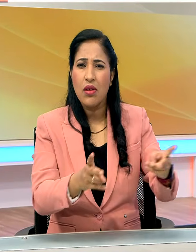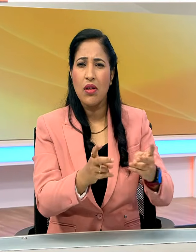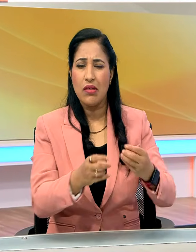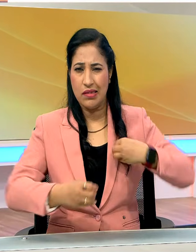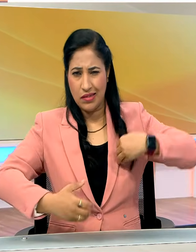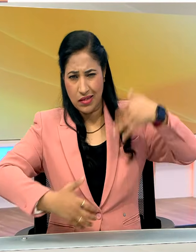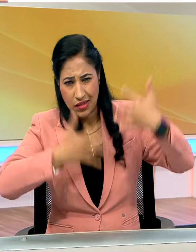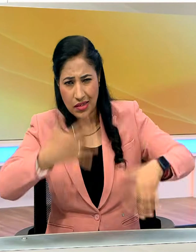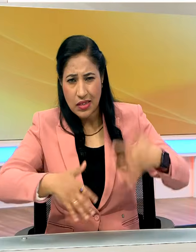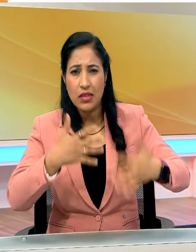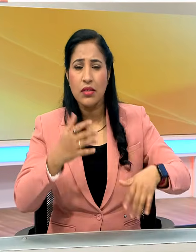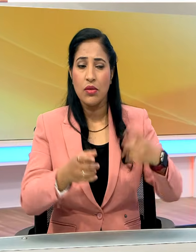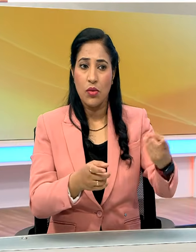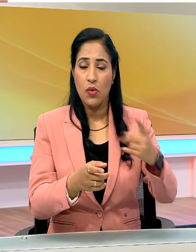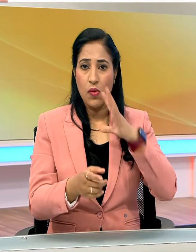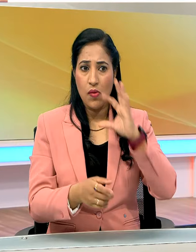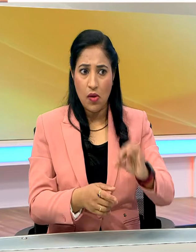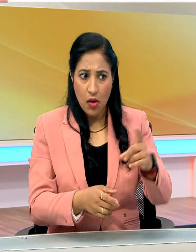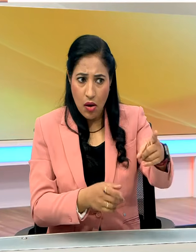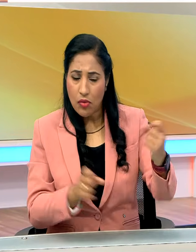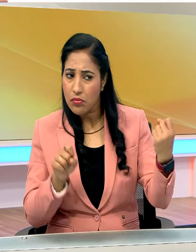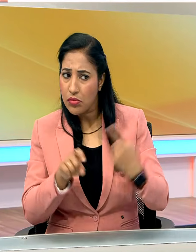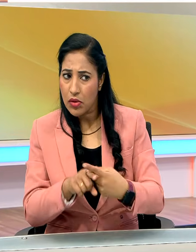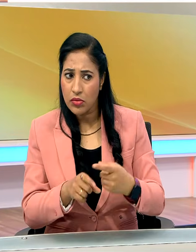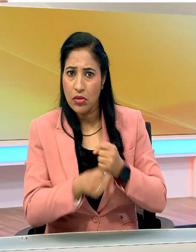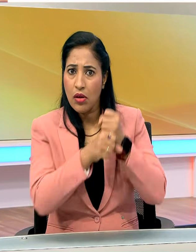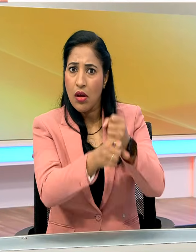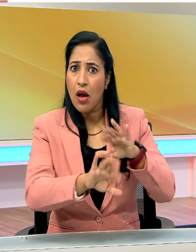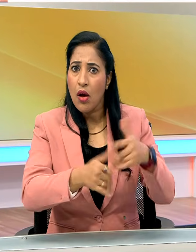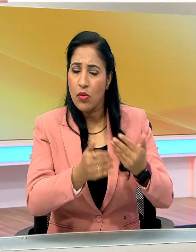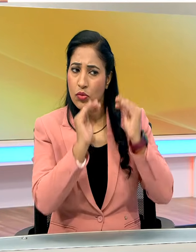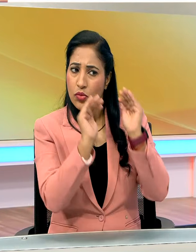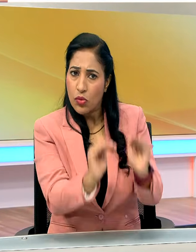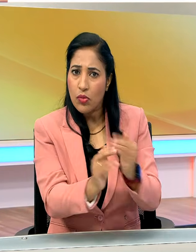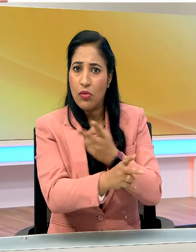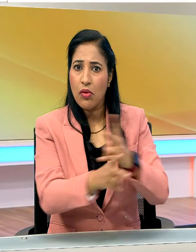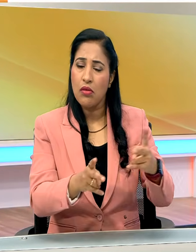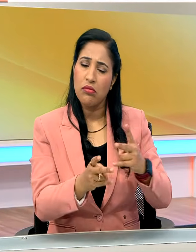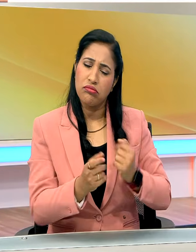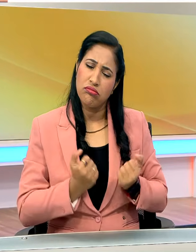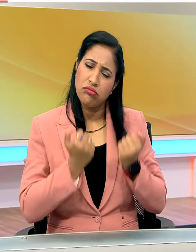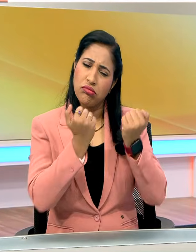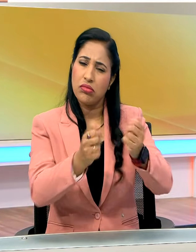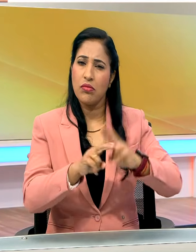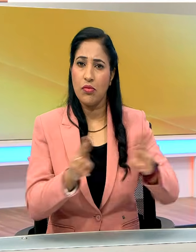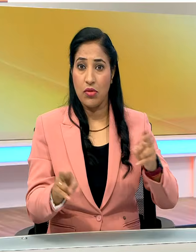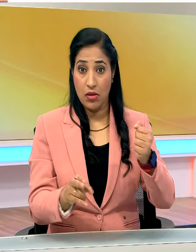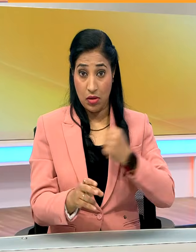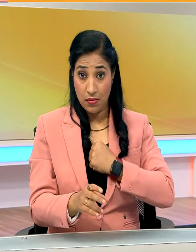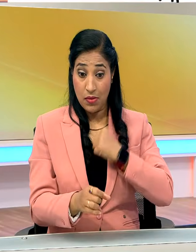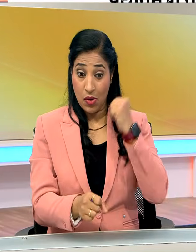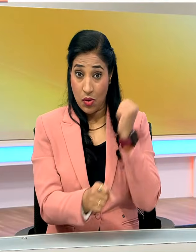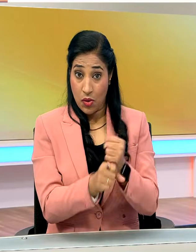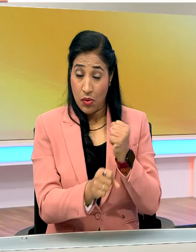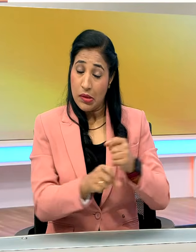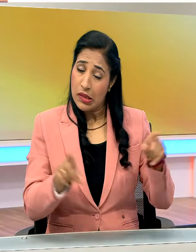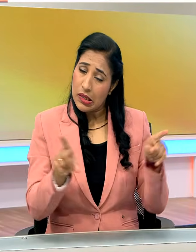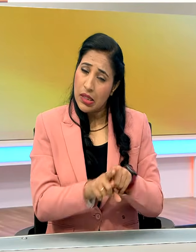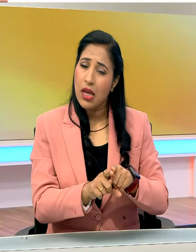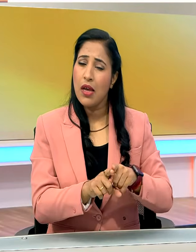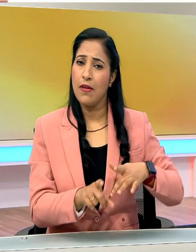को न्यायपूर्ण व्यवस्था देने के लिए समर्पित था। हमारी सरकार आज उसी भावना के